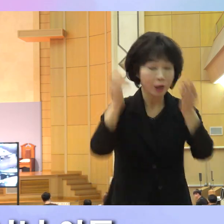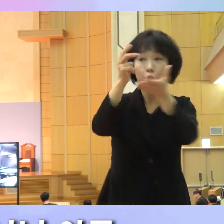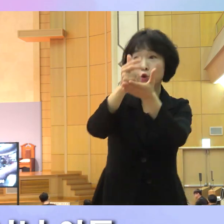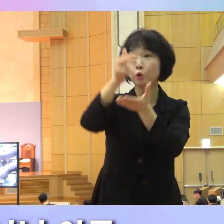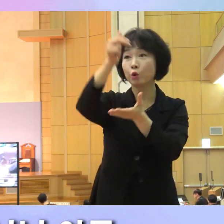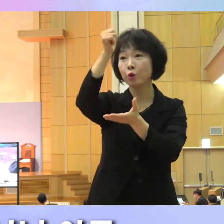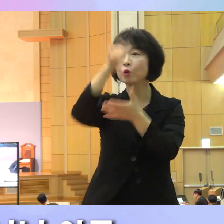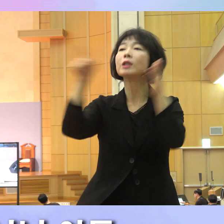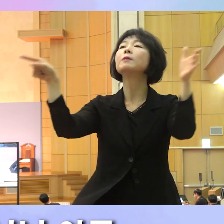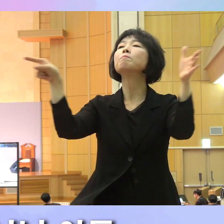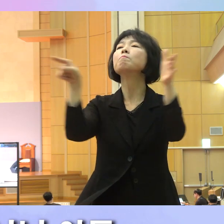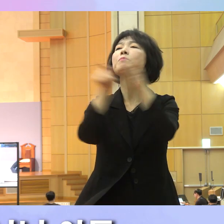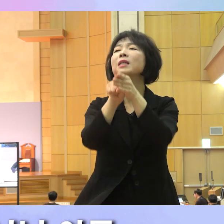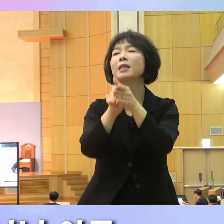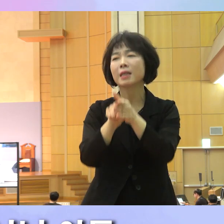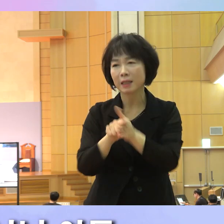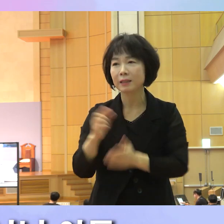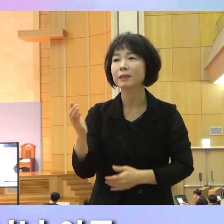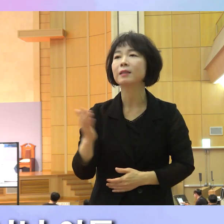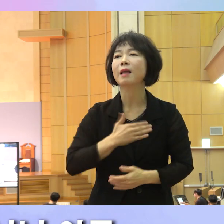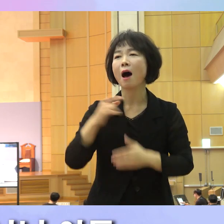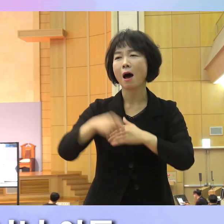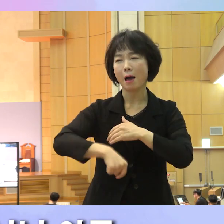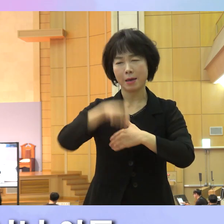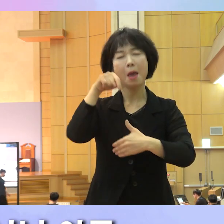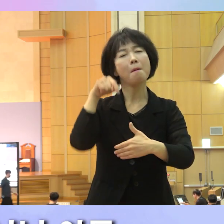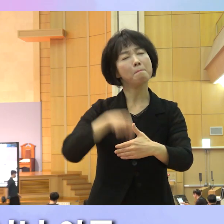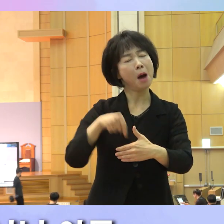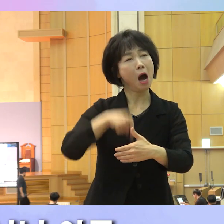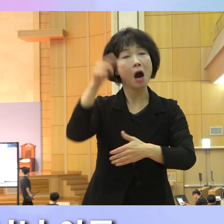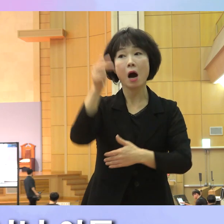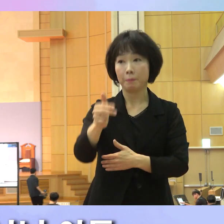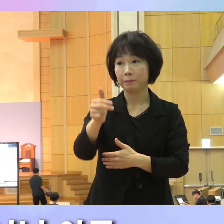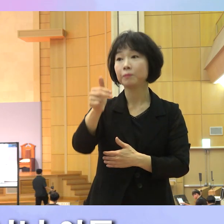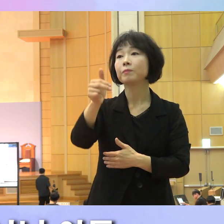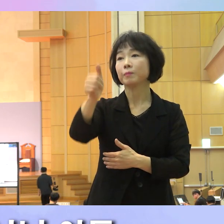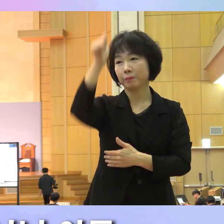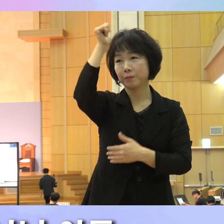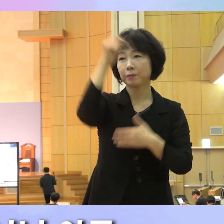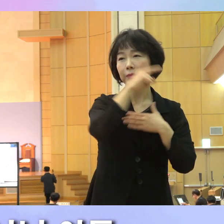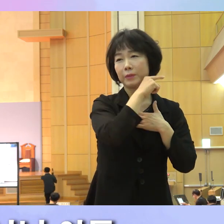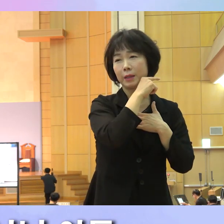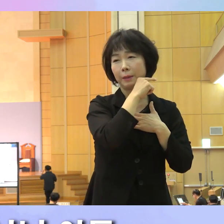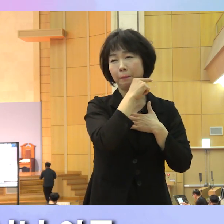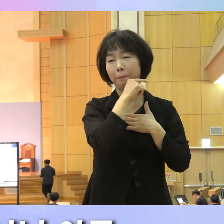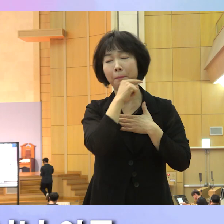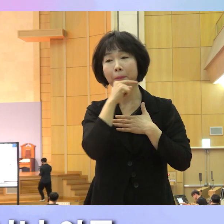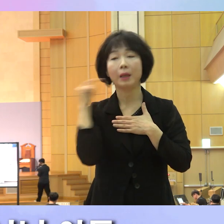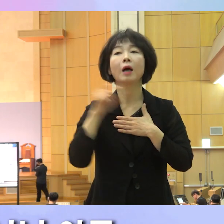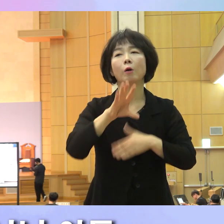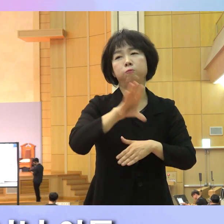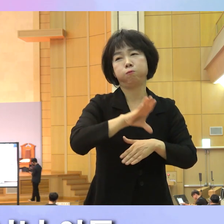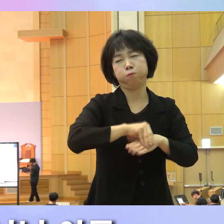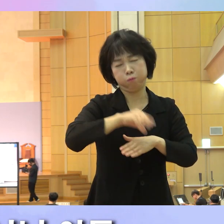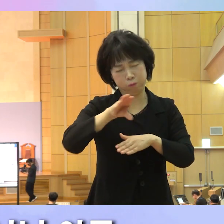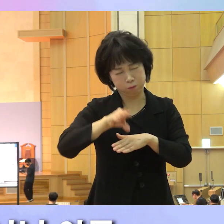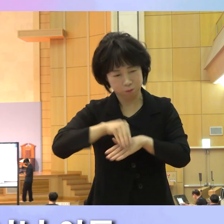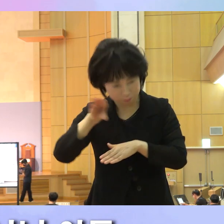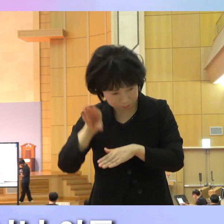일일세. 주를 믿는 나의 마음을 그의